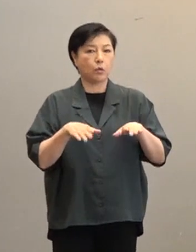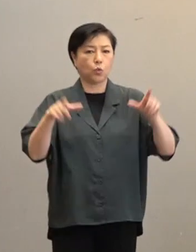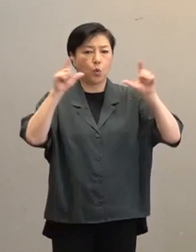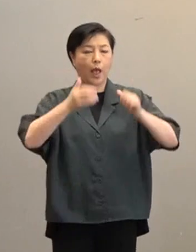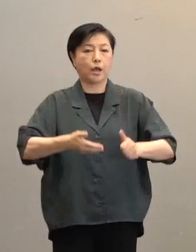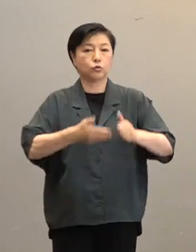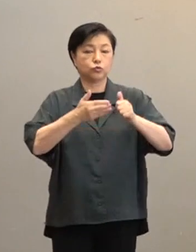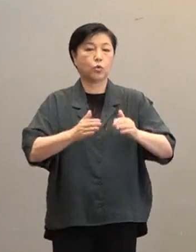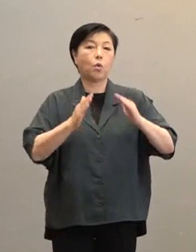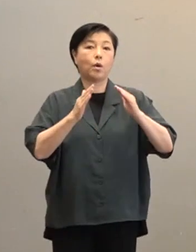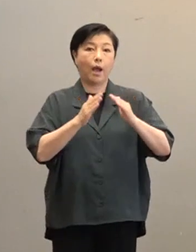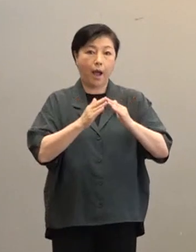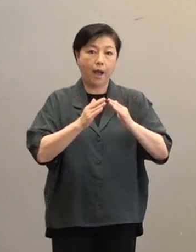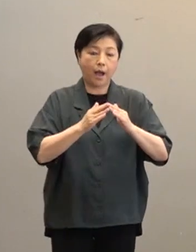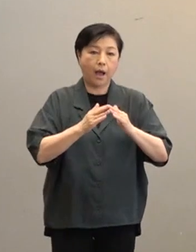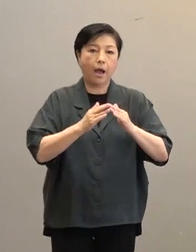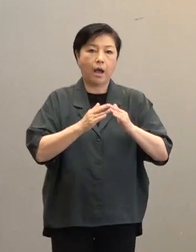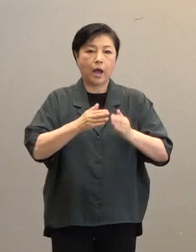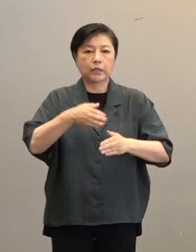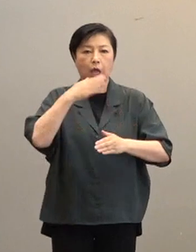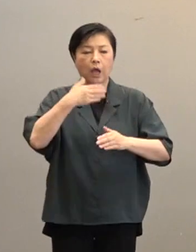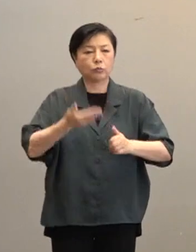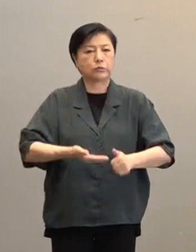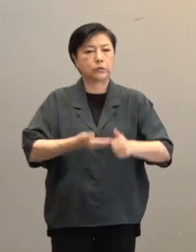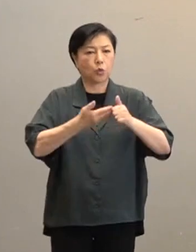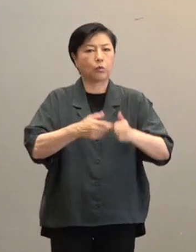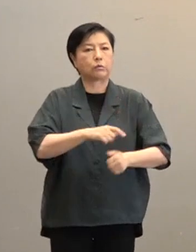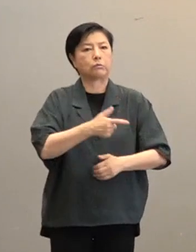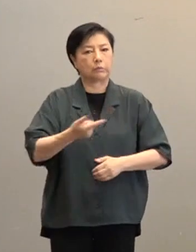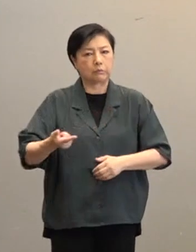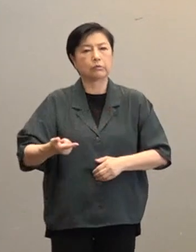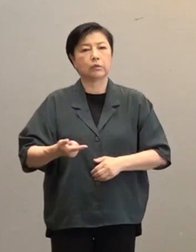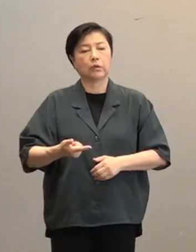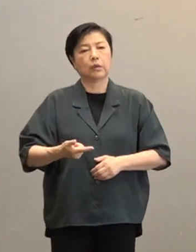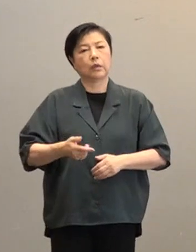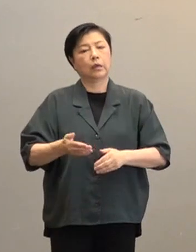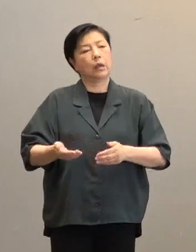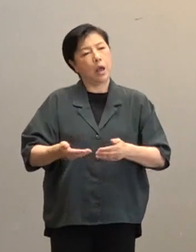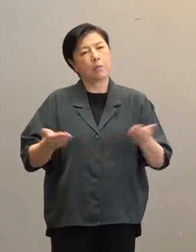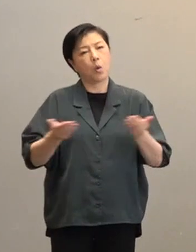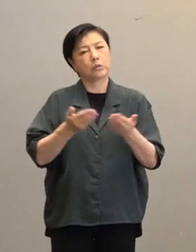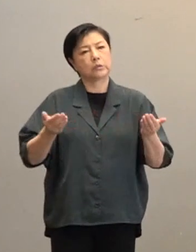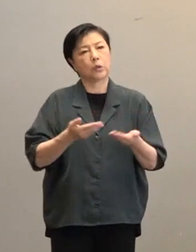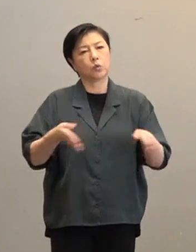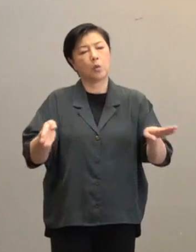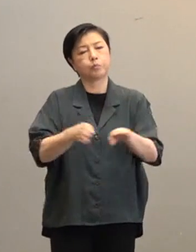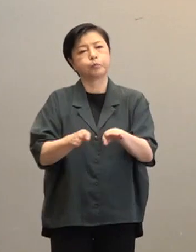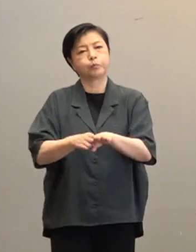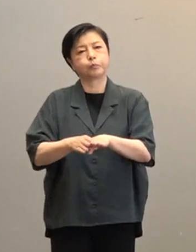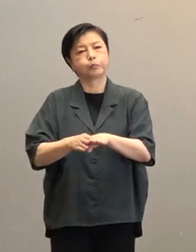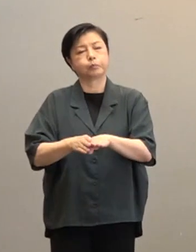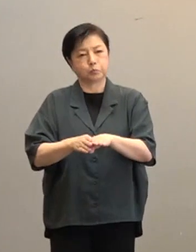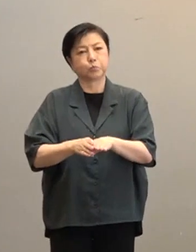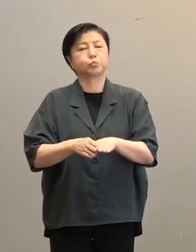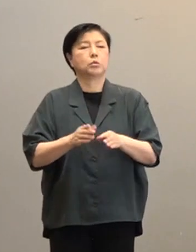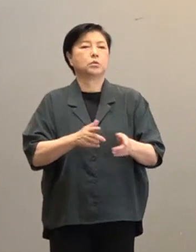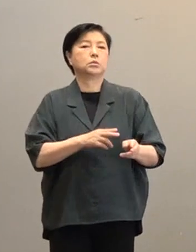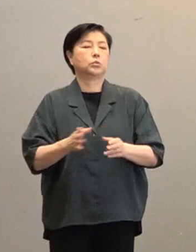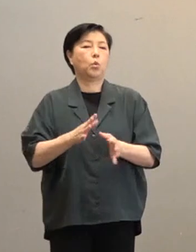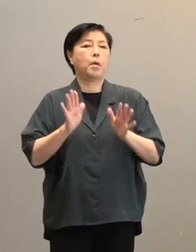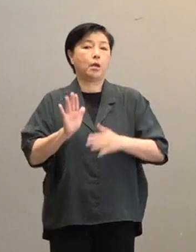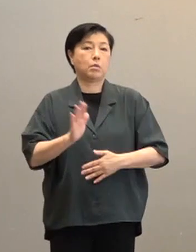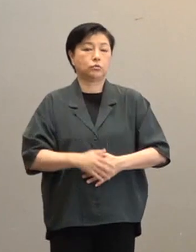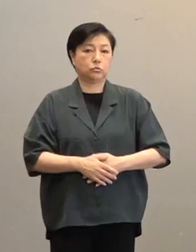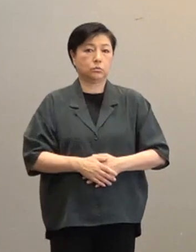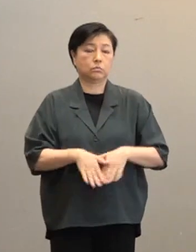たちも飼料の高騰などで、まあ、今年1年間でもかなりこう廃業されているところも多いと聞きます。こうした県内の現在のです